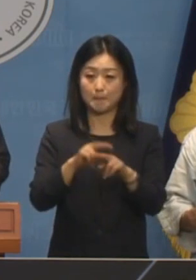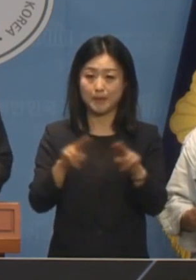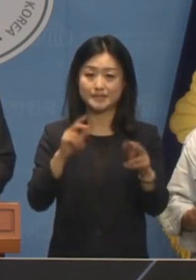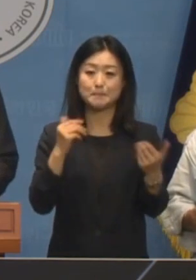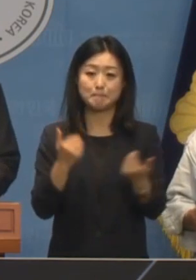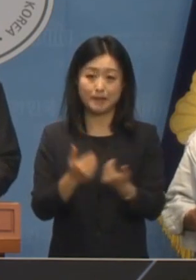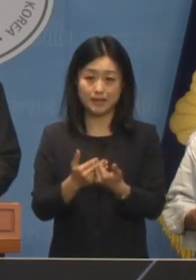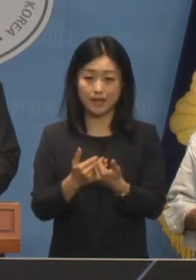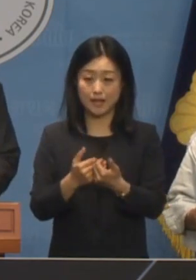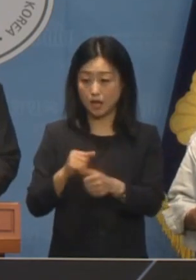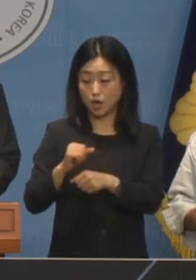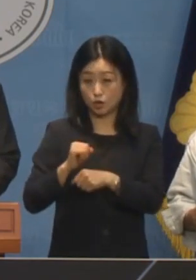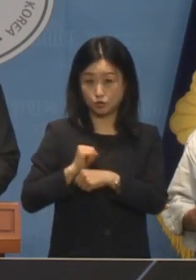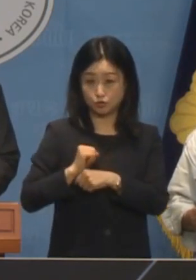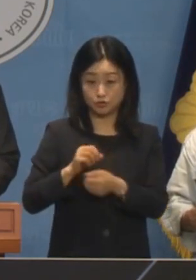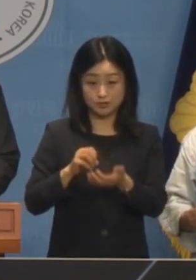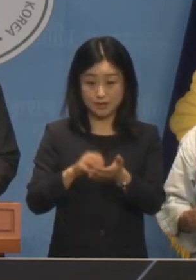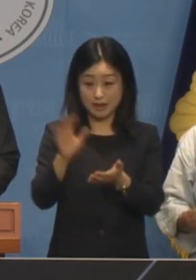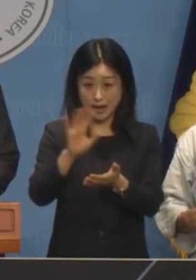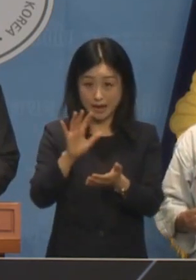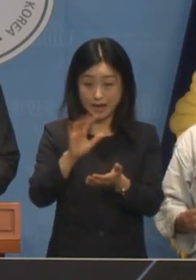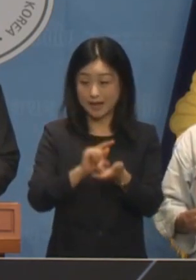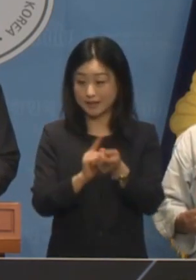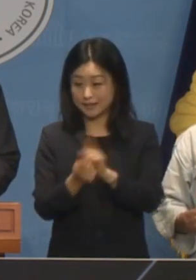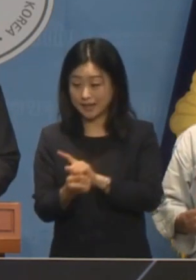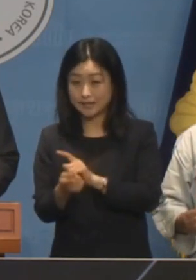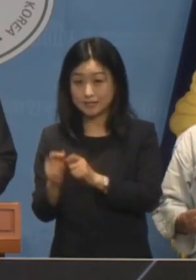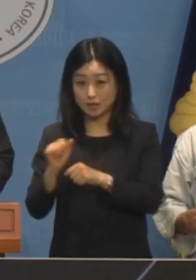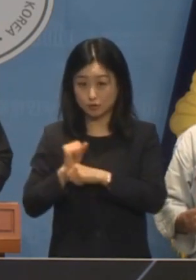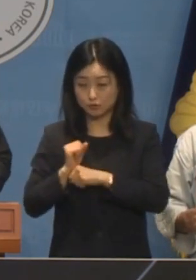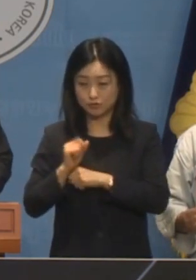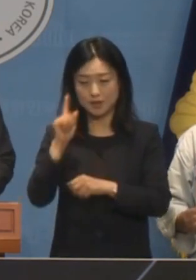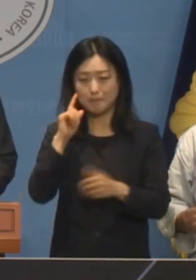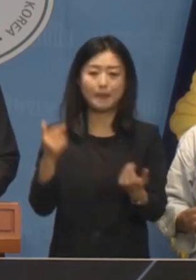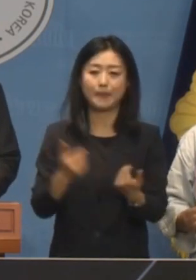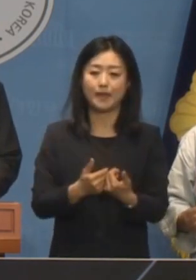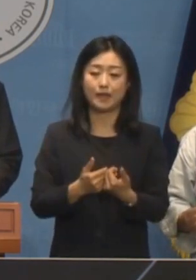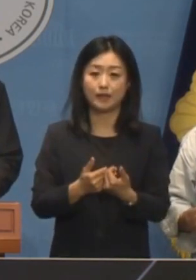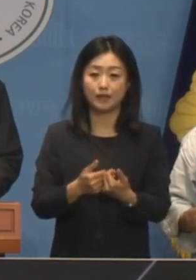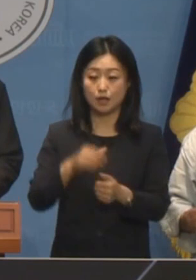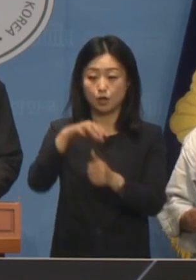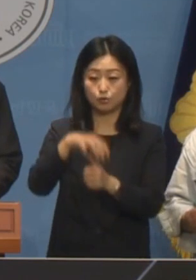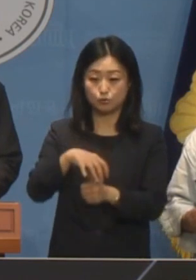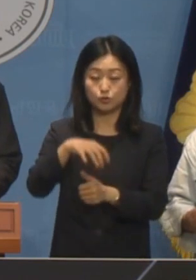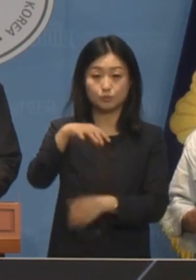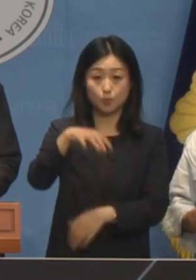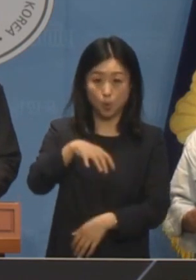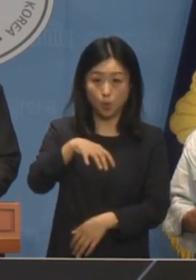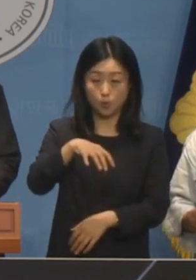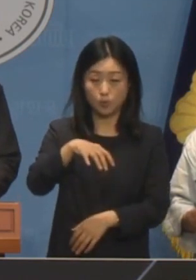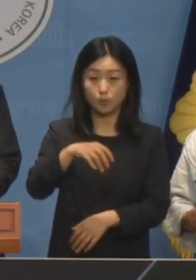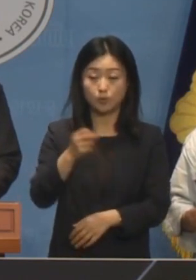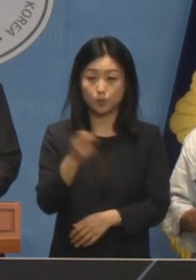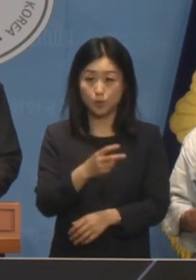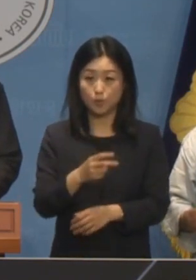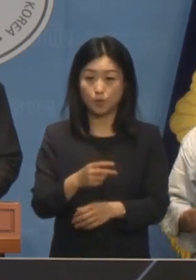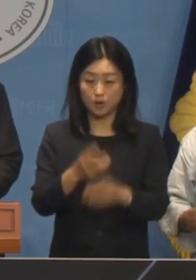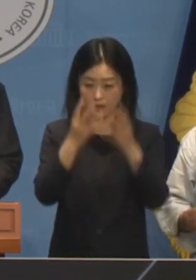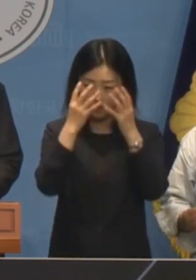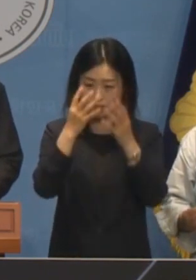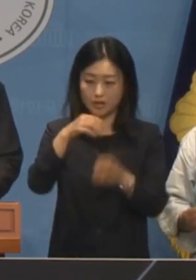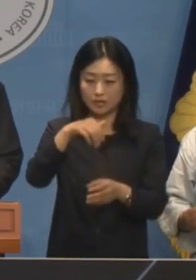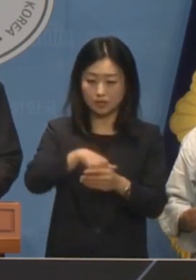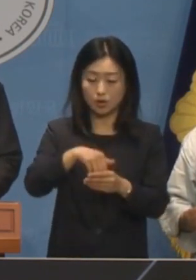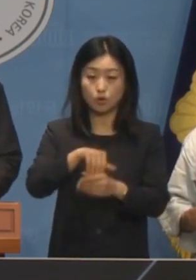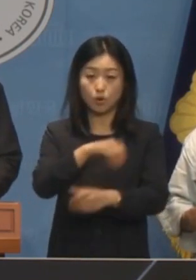병역 거부자에 대한 대체역 도입 반대와 또 구금시설, 또 수용자 선거권 보장